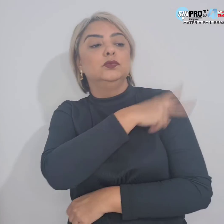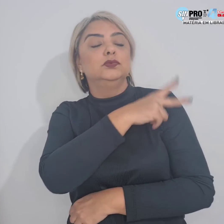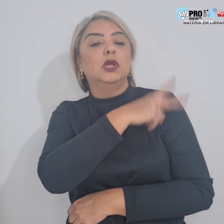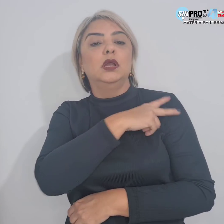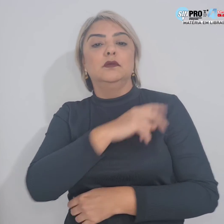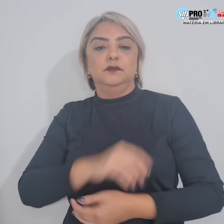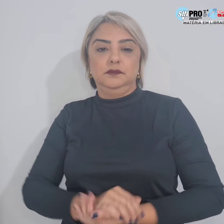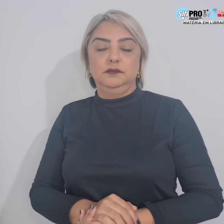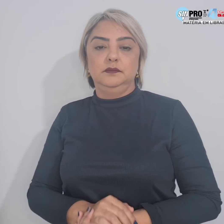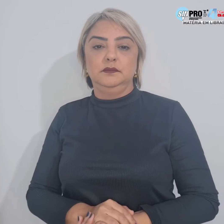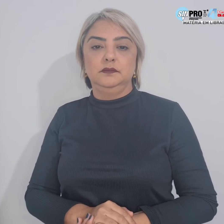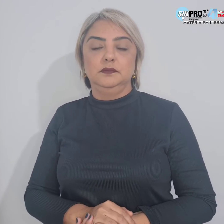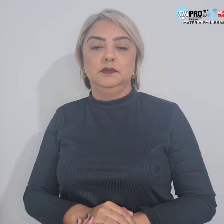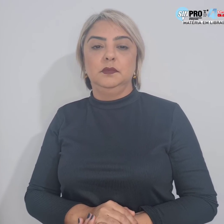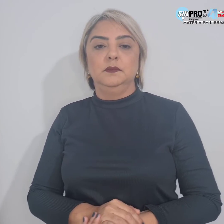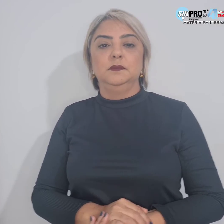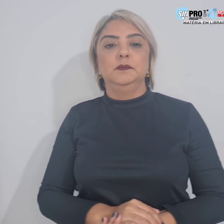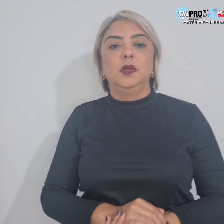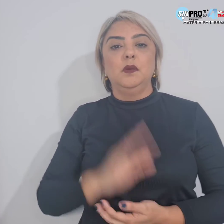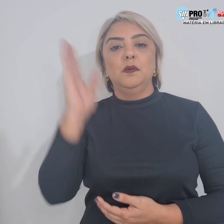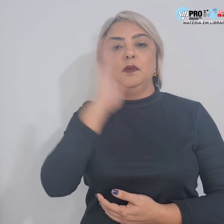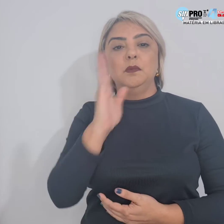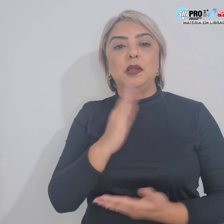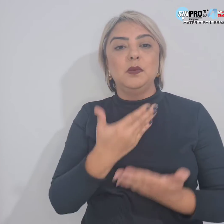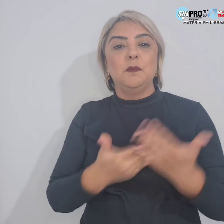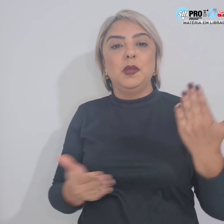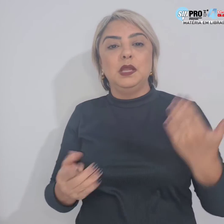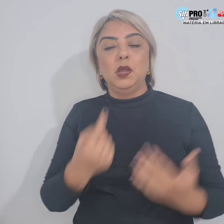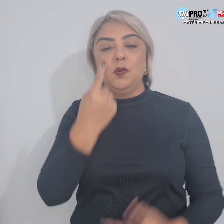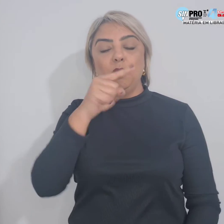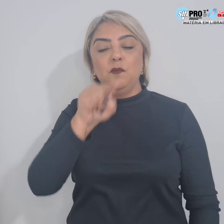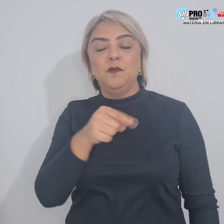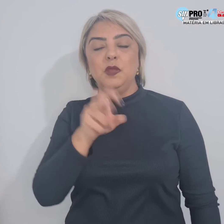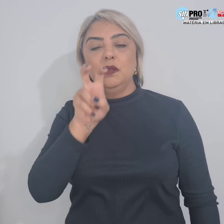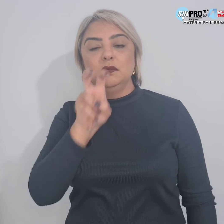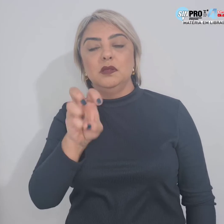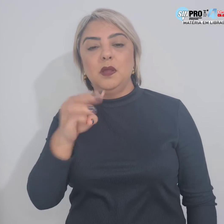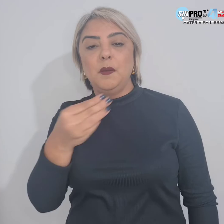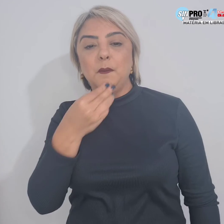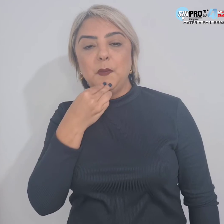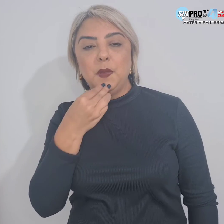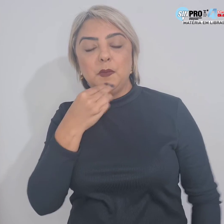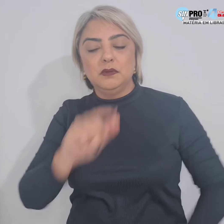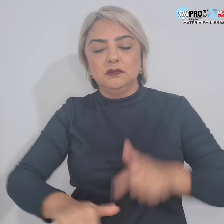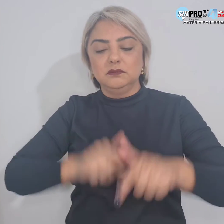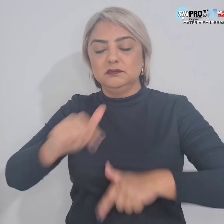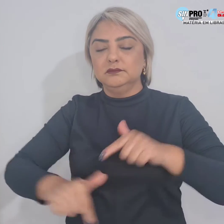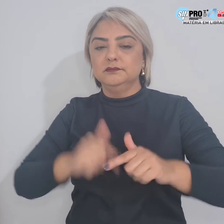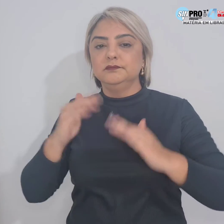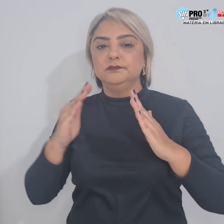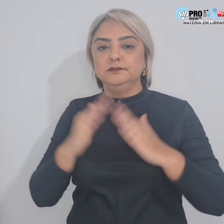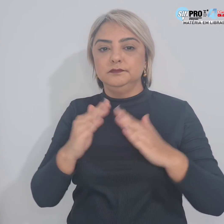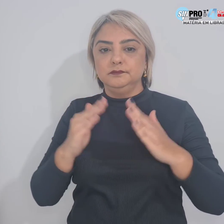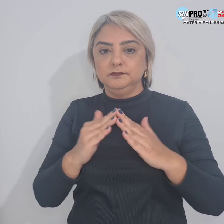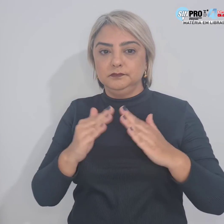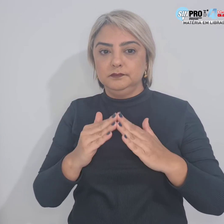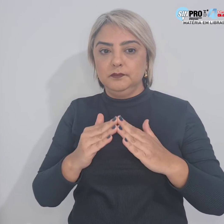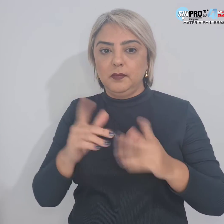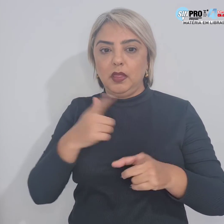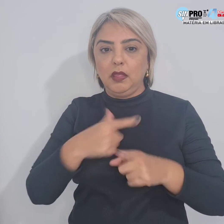empregadores. O Brasil perdeu 1,5 milhão de postos de trabalho doméstico. Foram